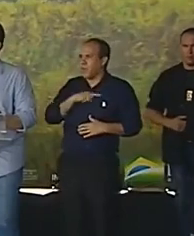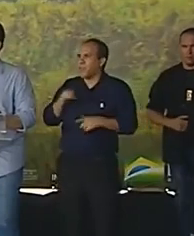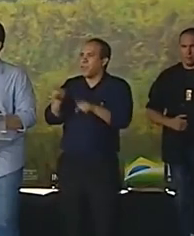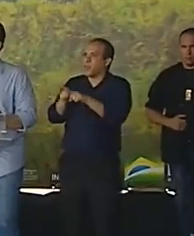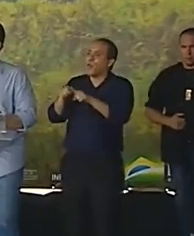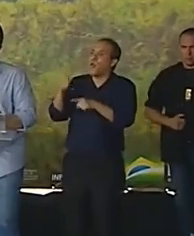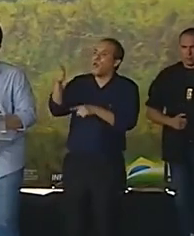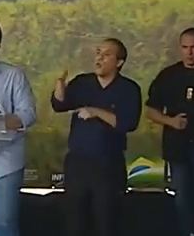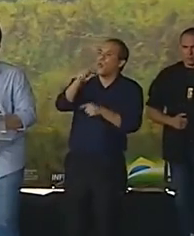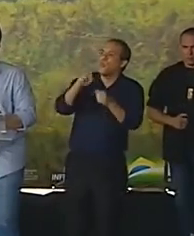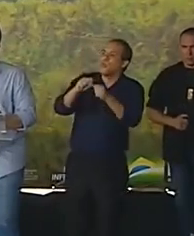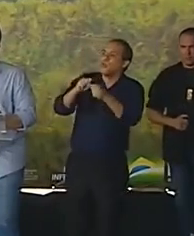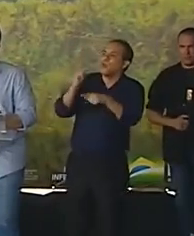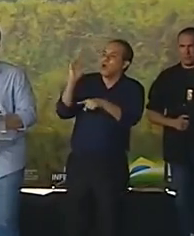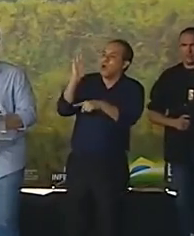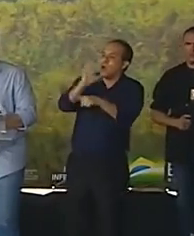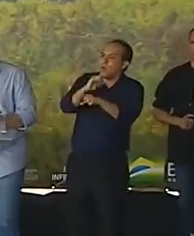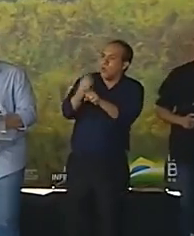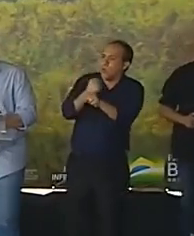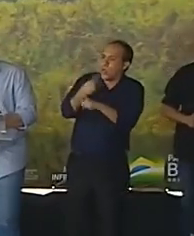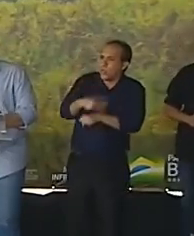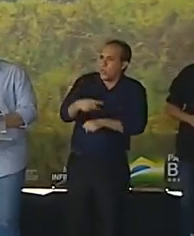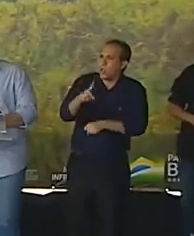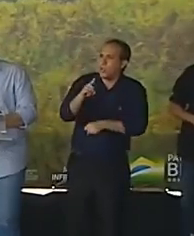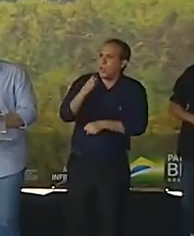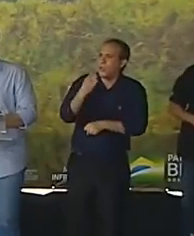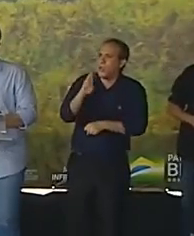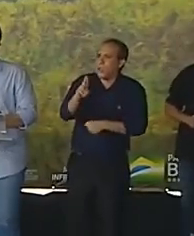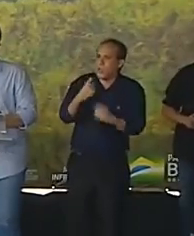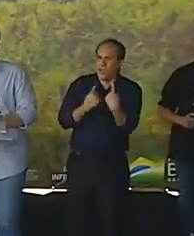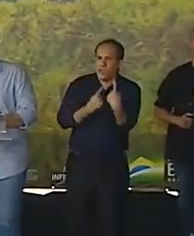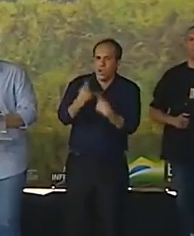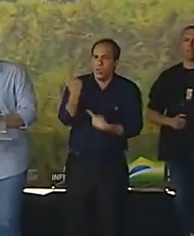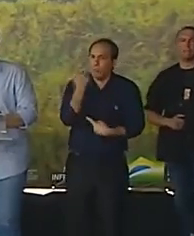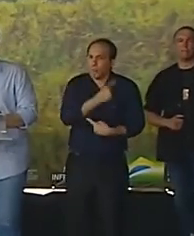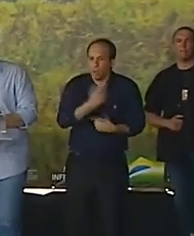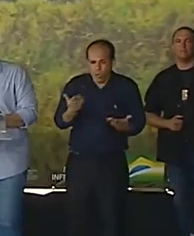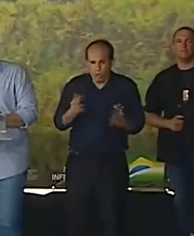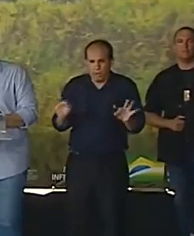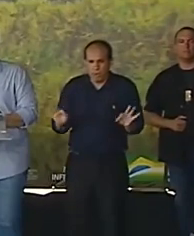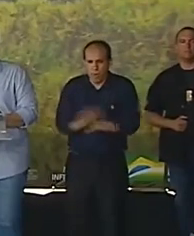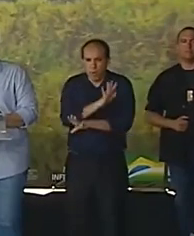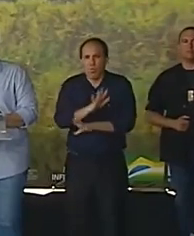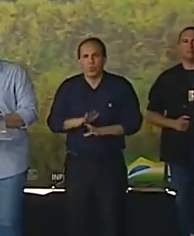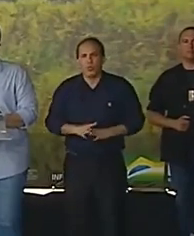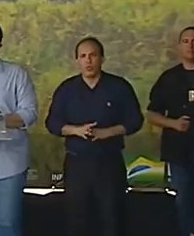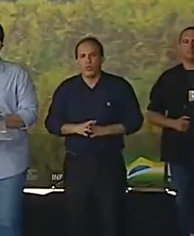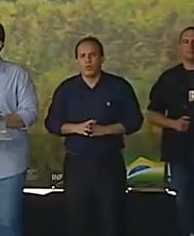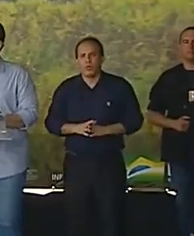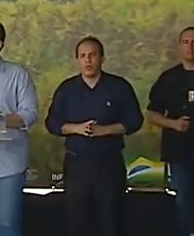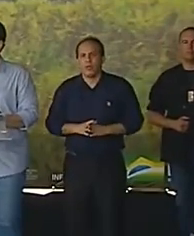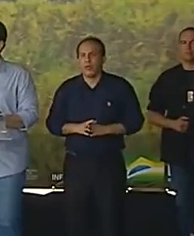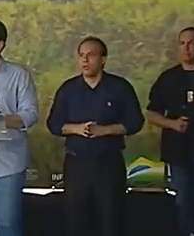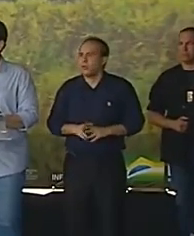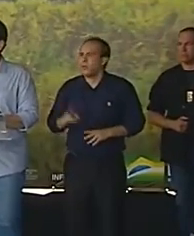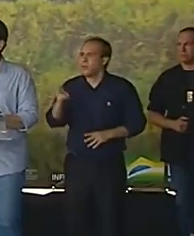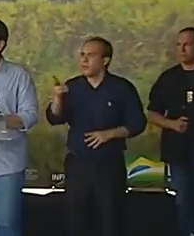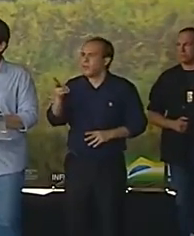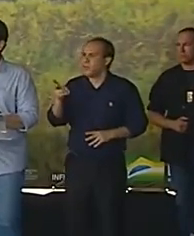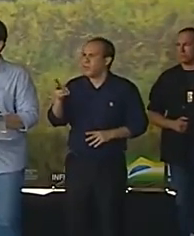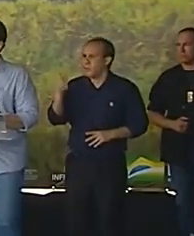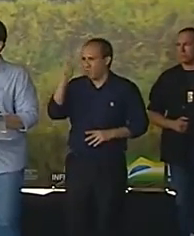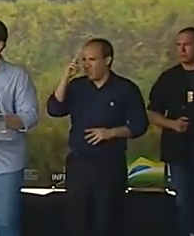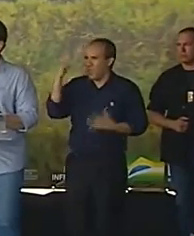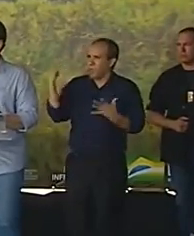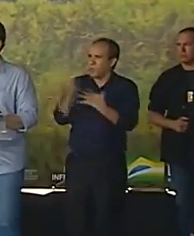que fizeram muito por essa rodovia e que a gente está tendo hoje a felicidade de celebrar. O Eraí vai lembrar quando a gente